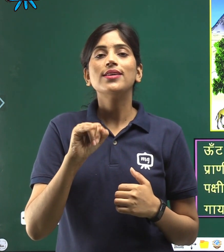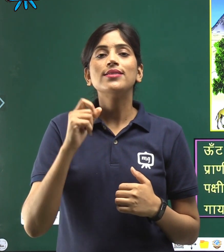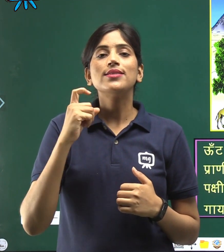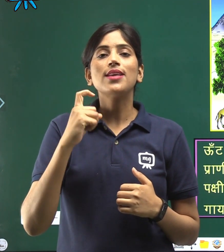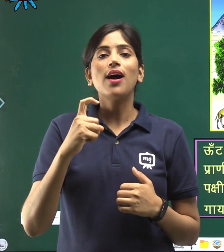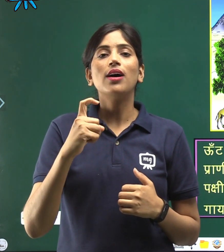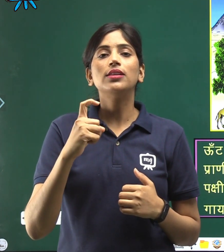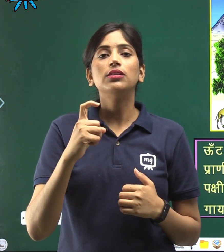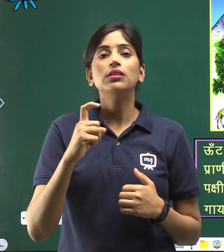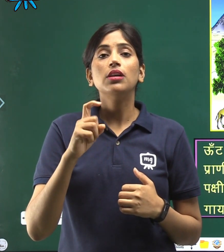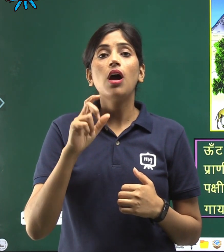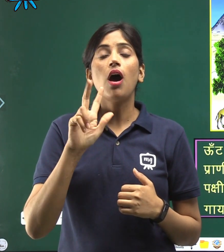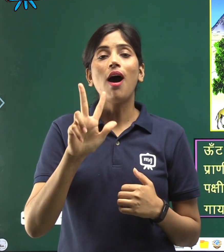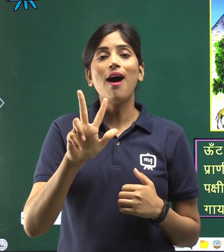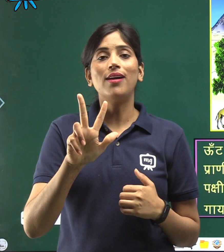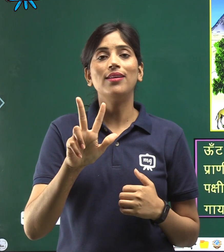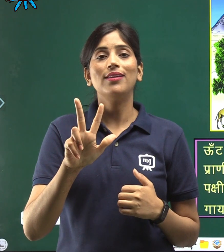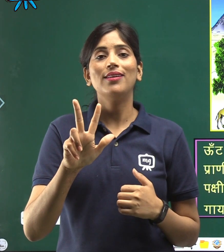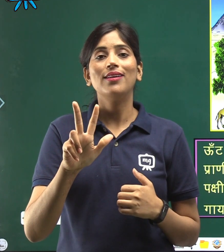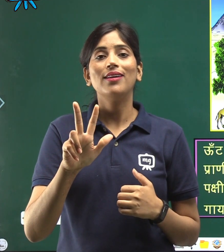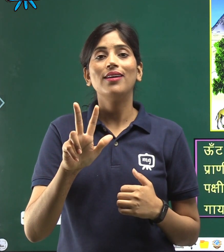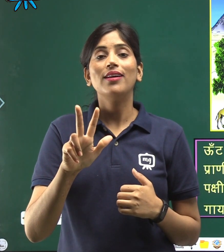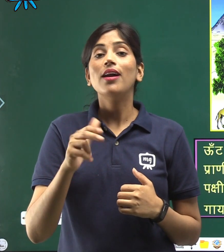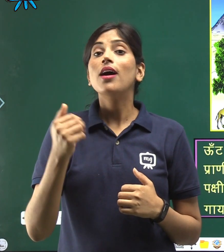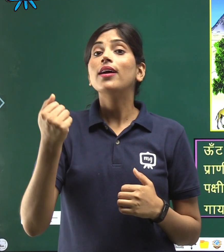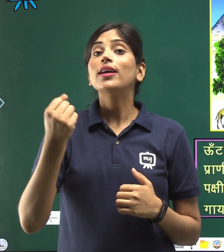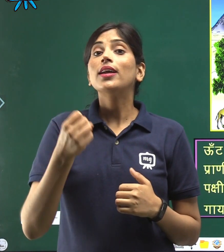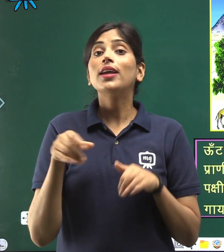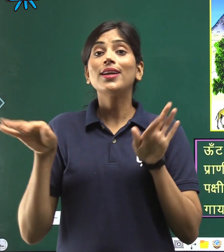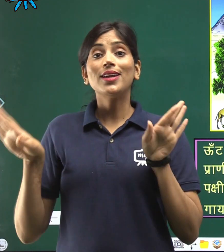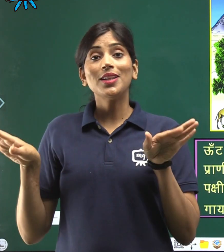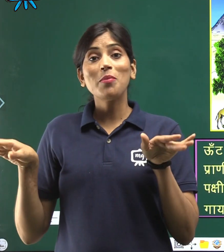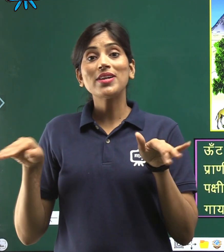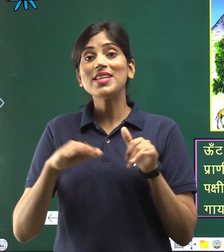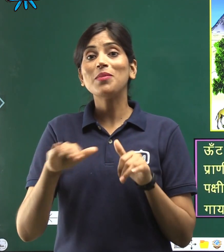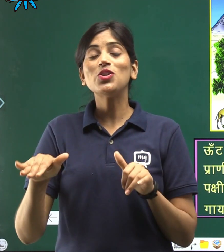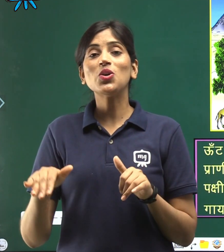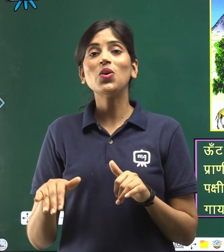6 7 8, कितने पक्षी हैं बच्चों?